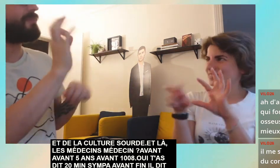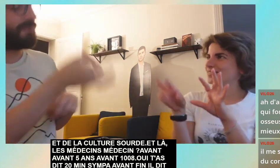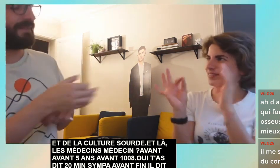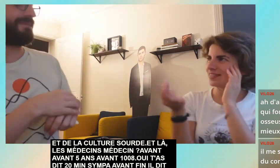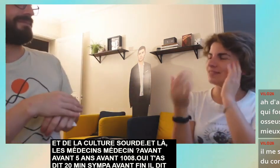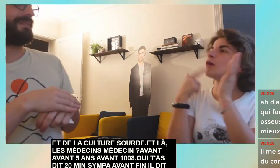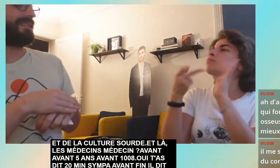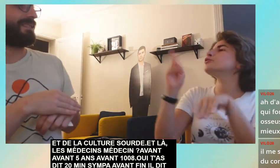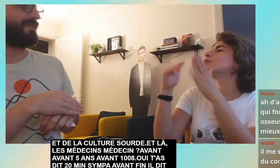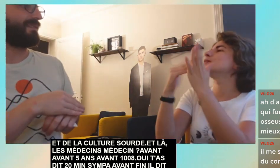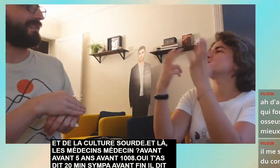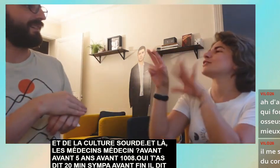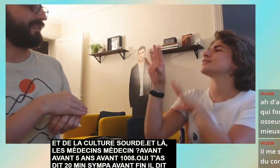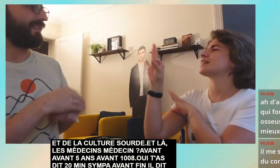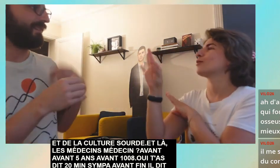1808. Il a plus que 1850.